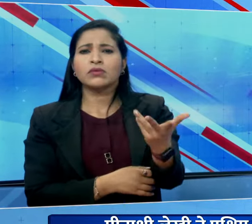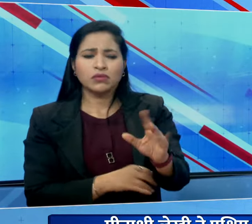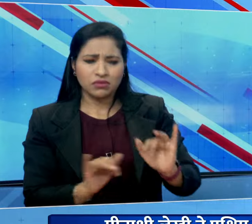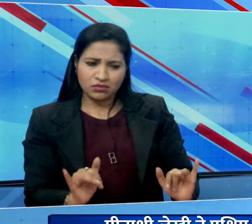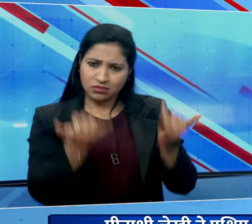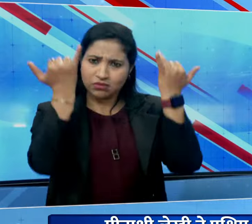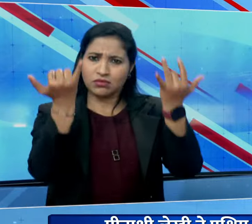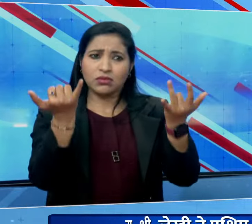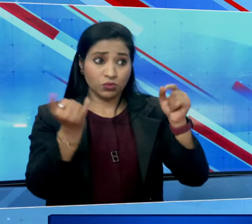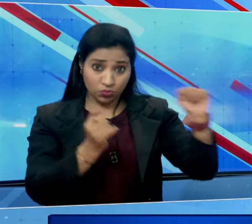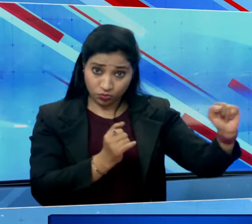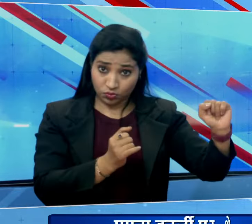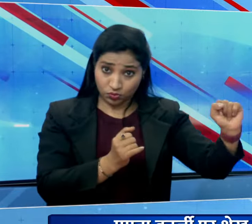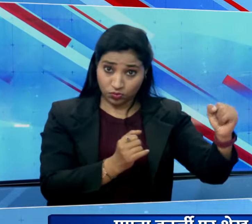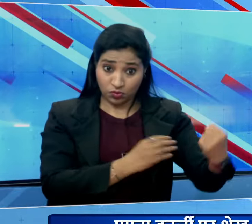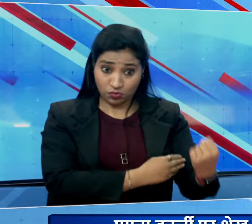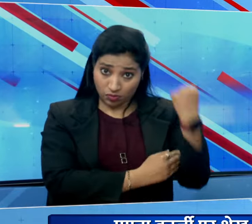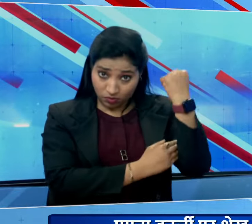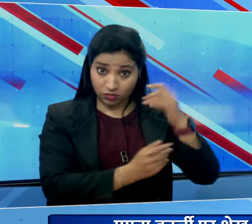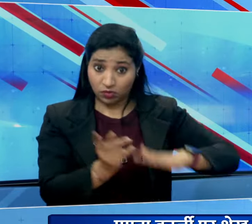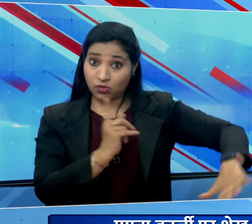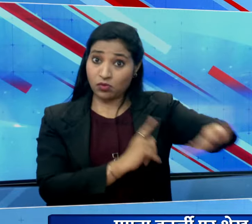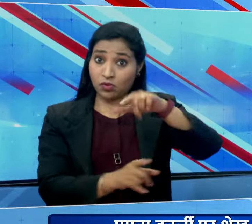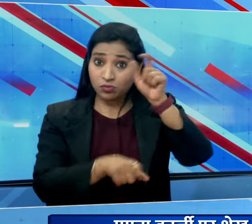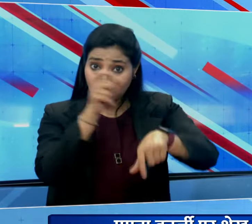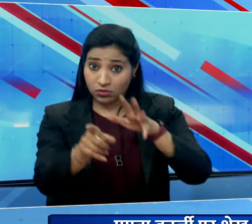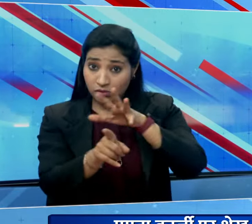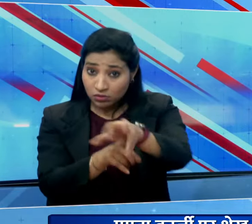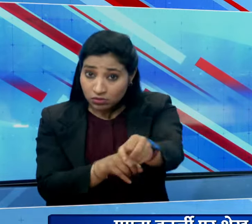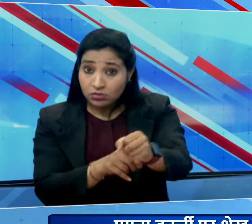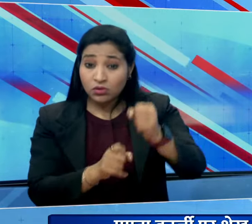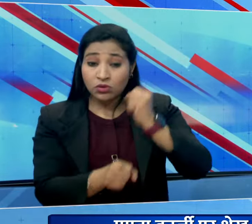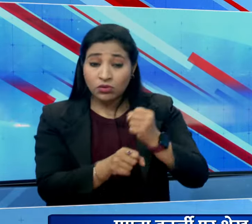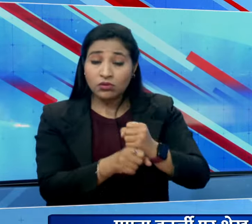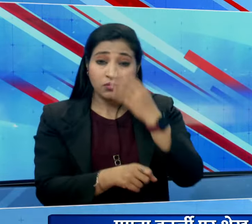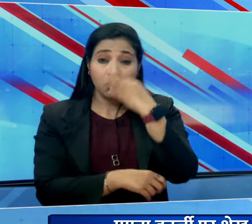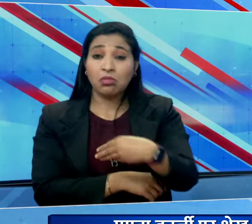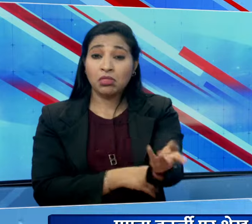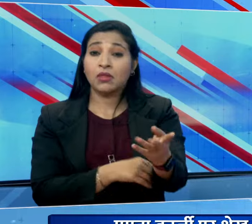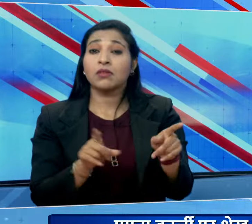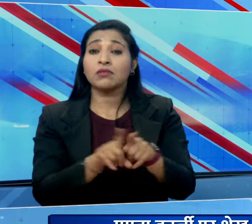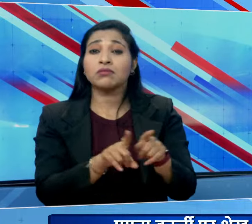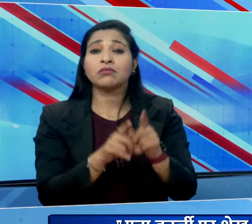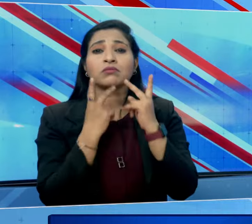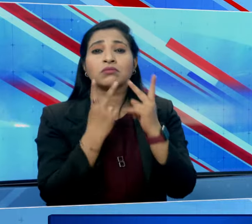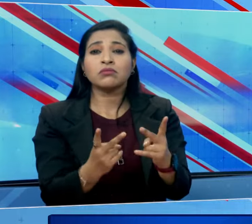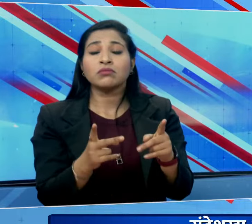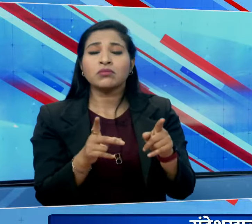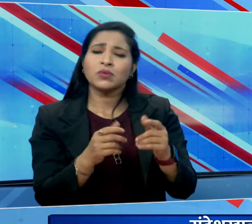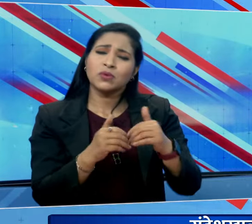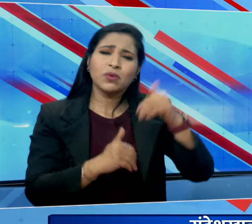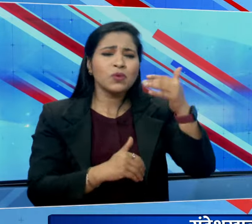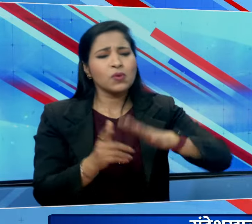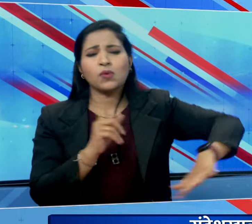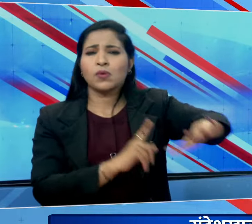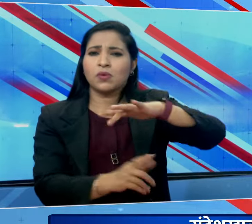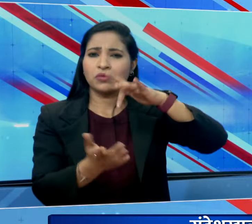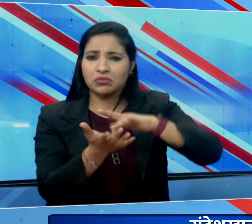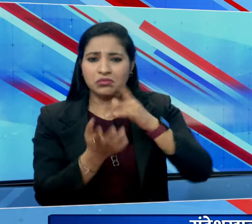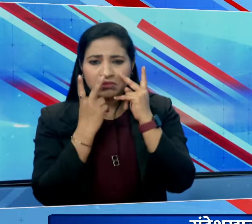उसकी बपौती है कि वह अपने तरीके से वहां पर शासन को लताड़ सकता और चल सकता है किसी भी राज्य में जहां